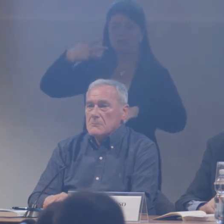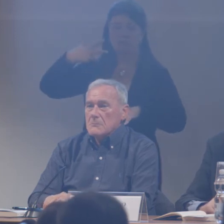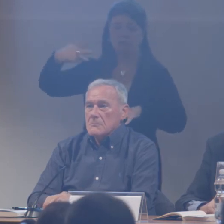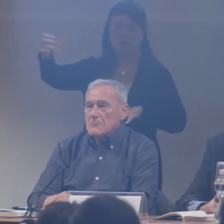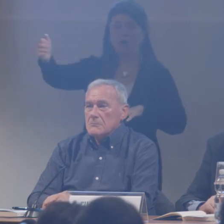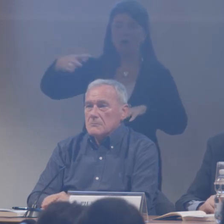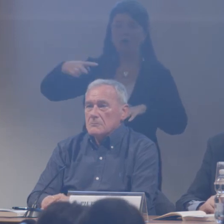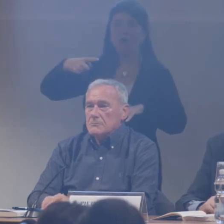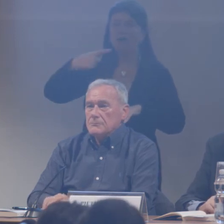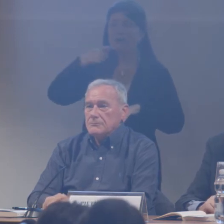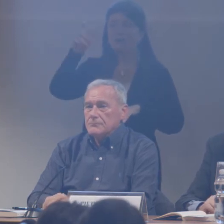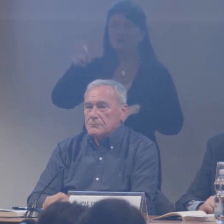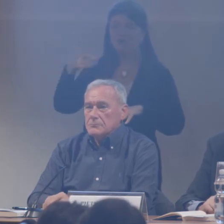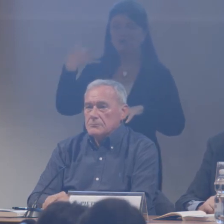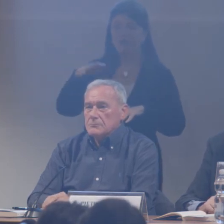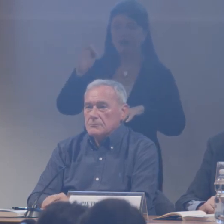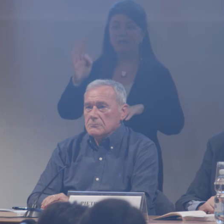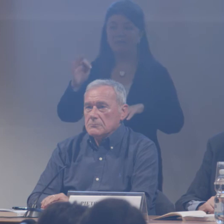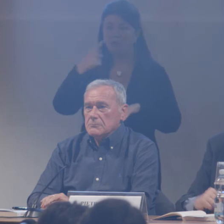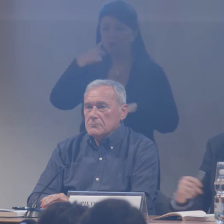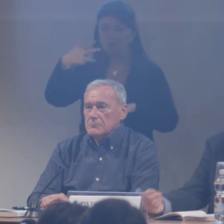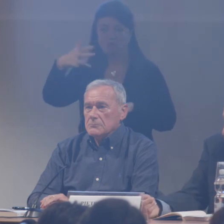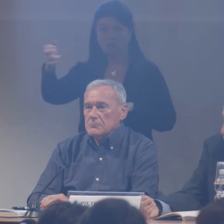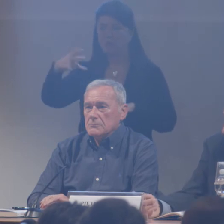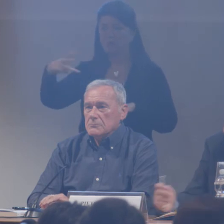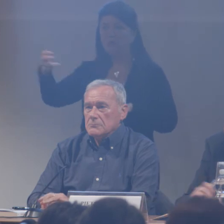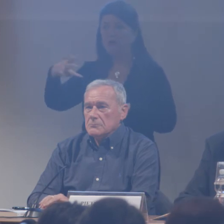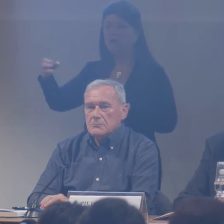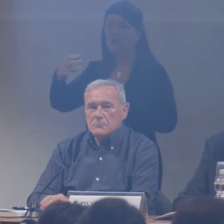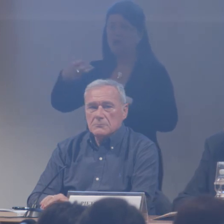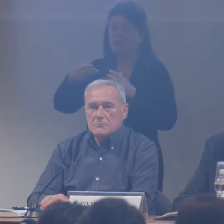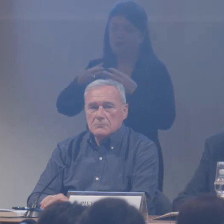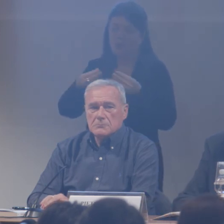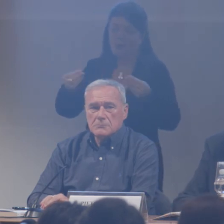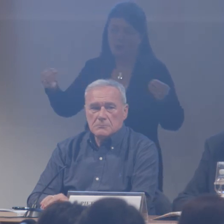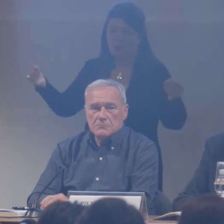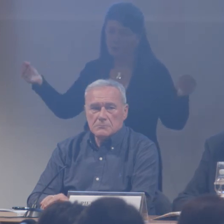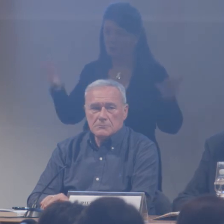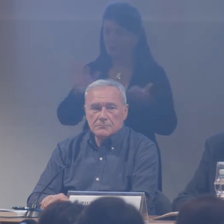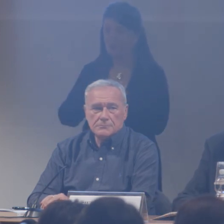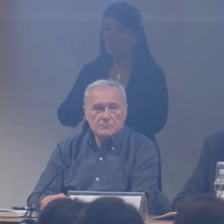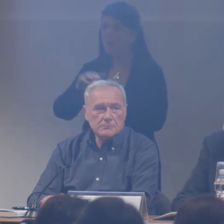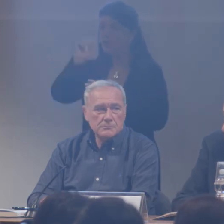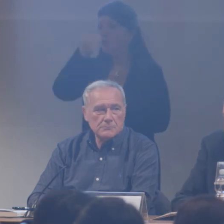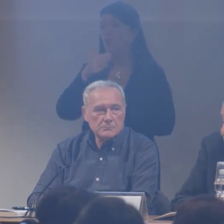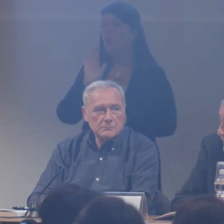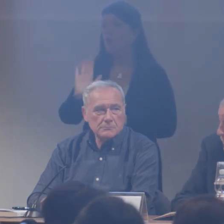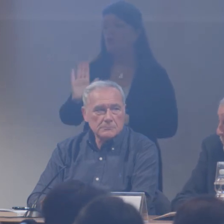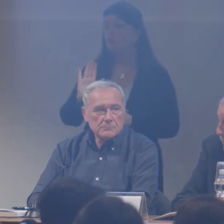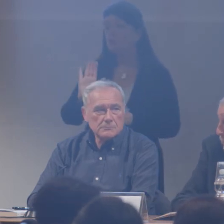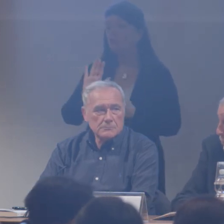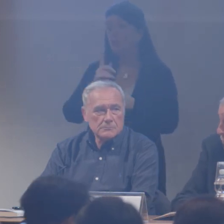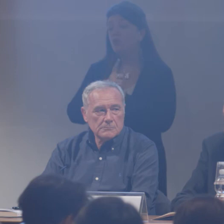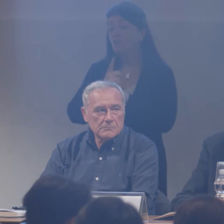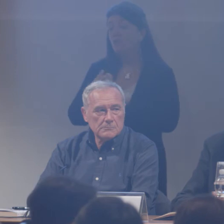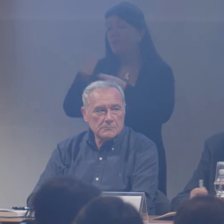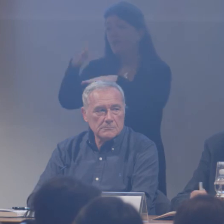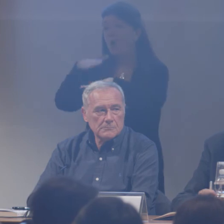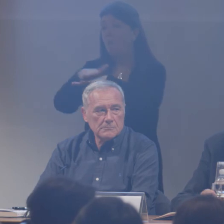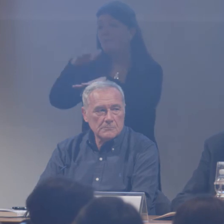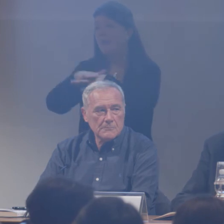Giovanni Falcone più volte il ruolo che gli sarebbe spettato per competenza, soprattutto,